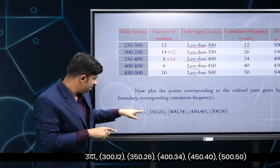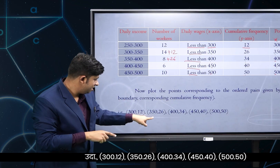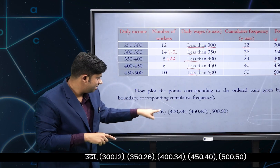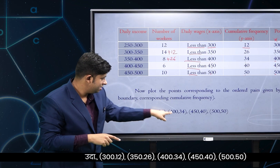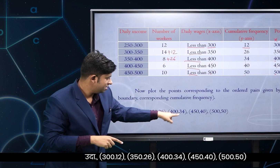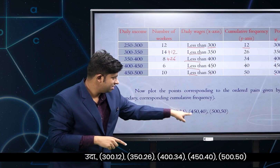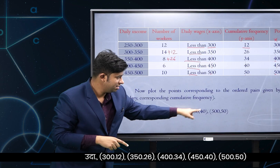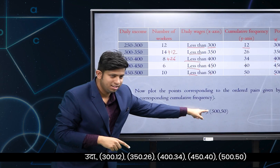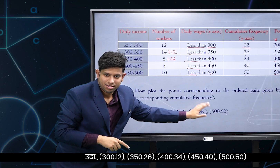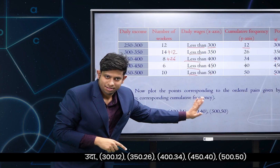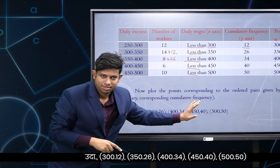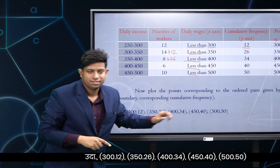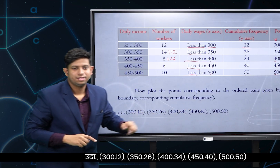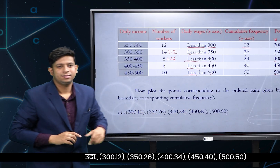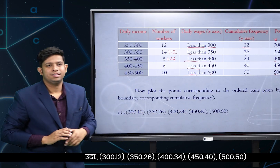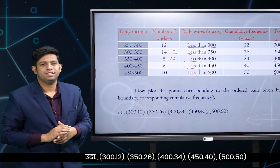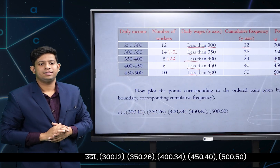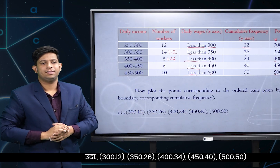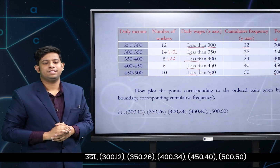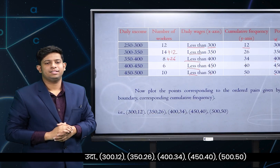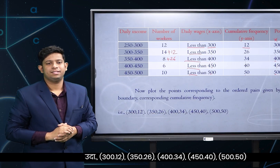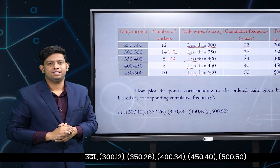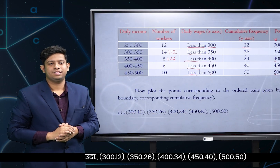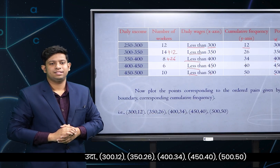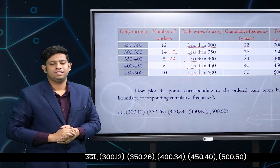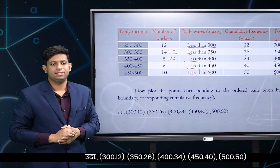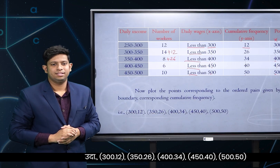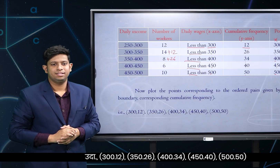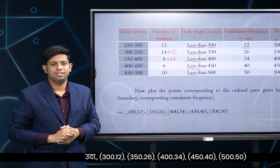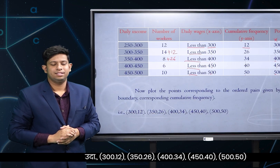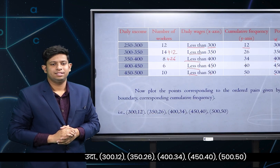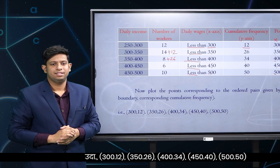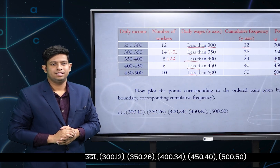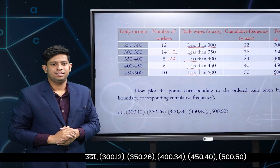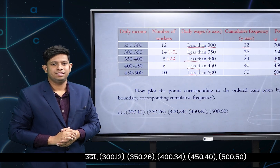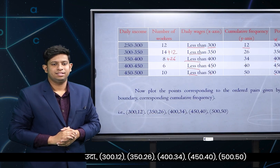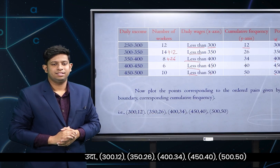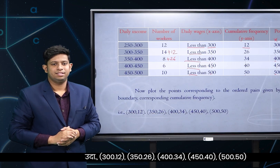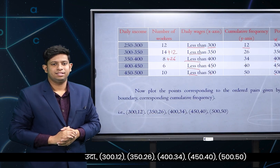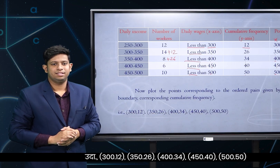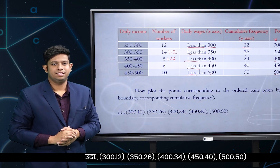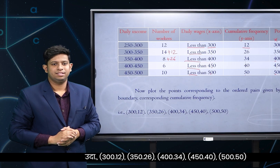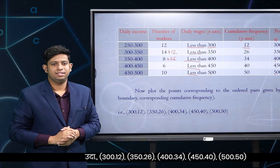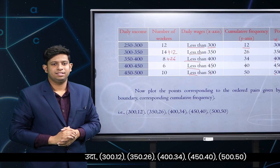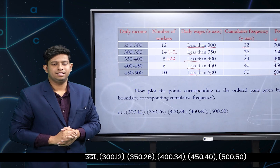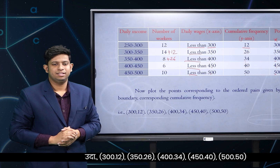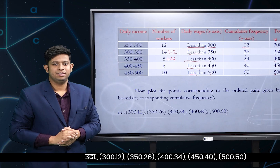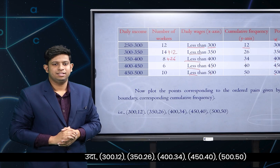उदाहरणार्थ 300.12, 300.26, 400.34, 450.40,